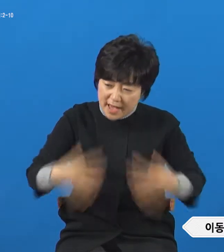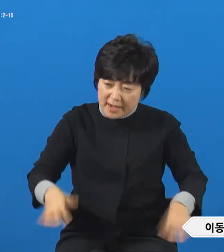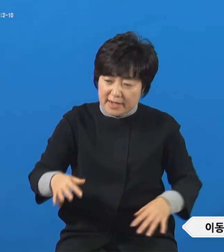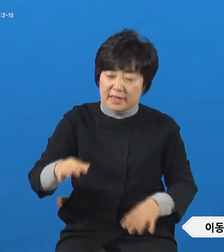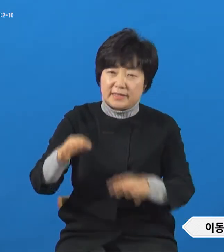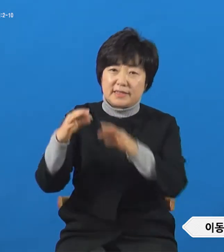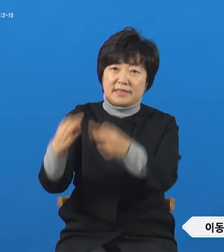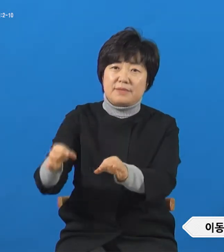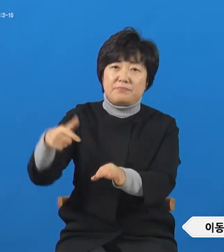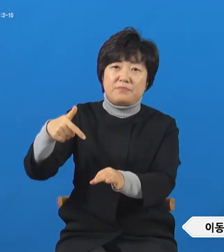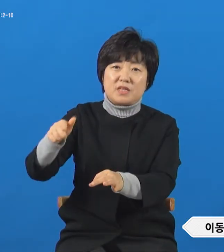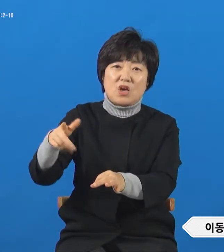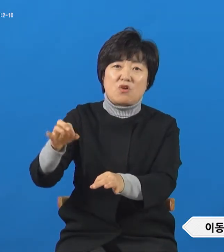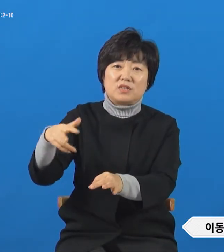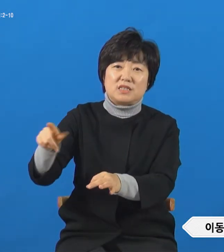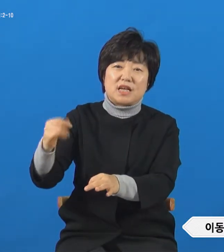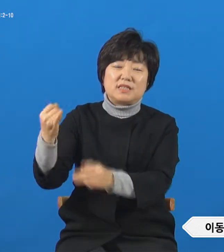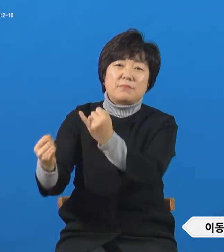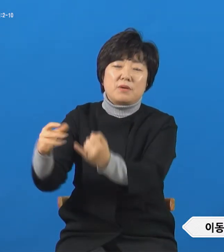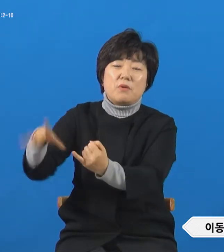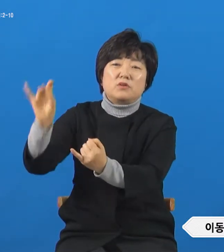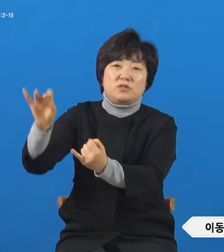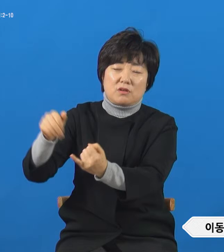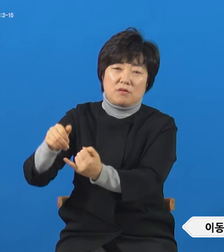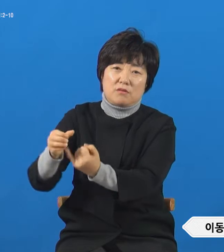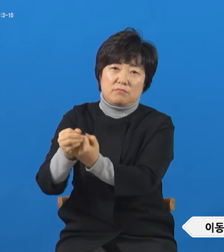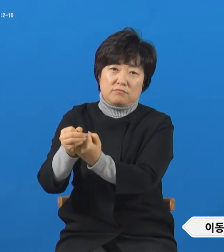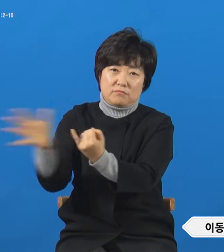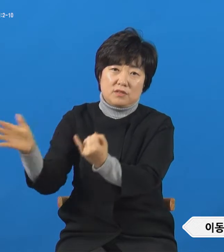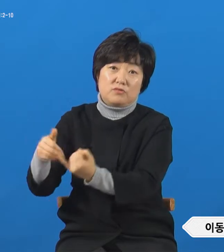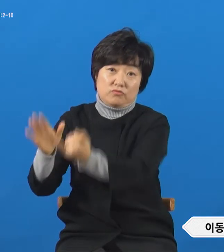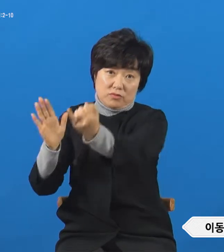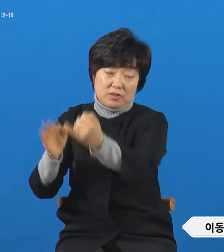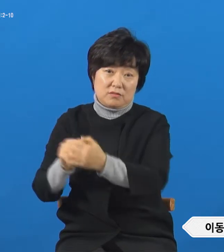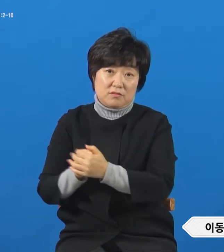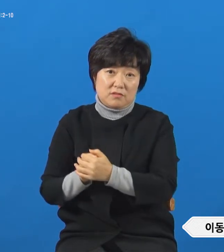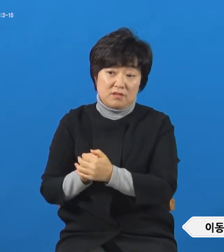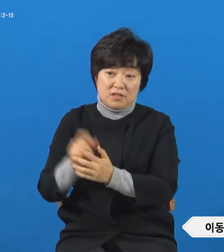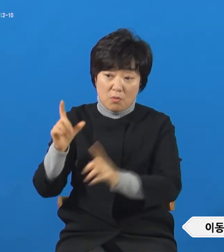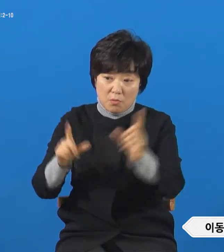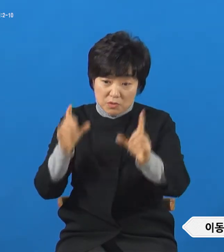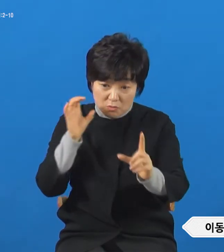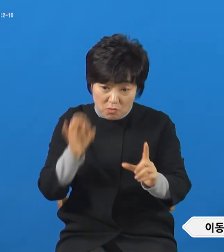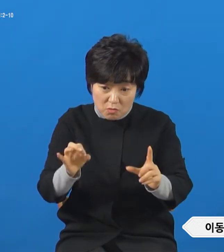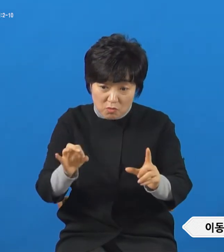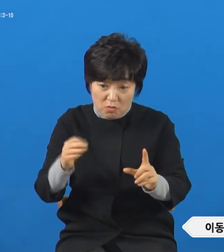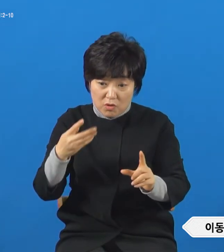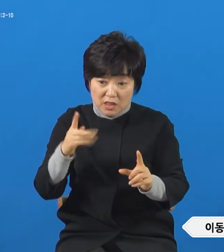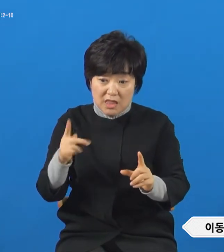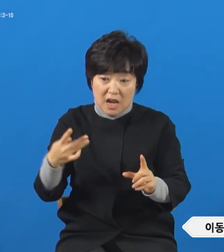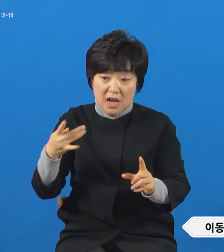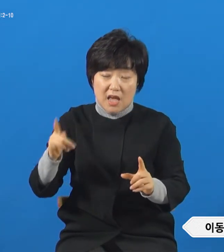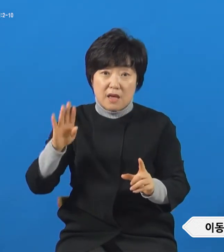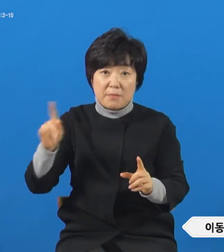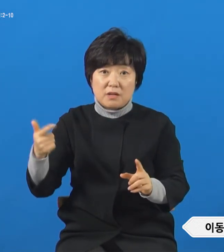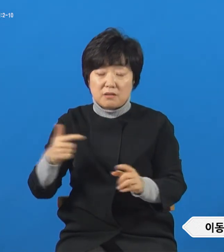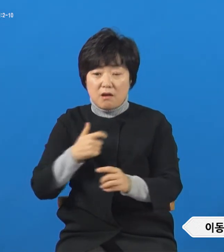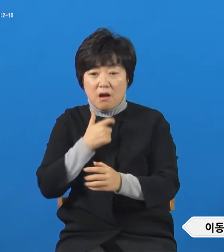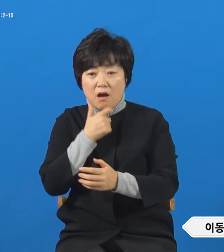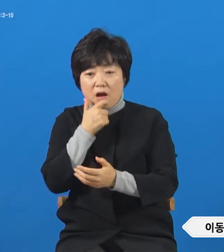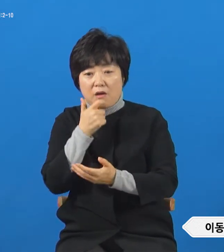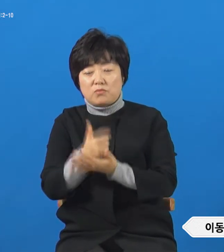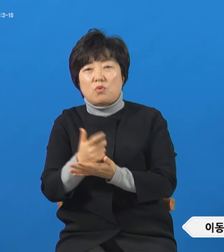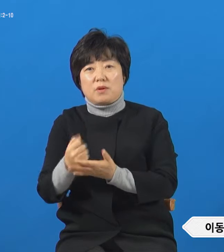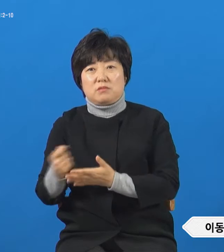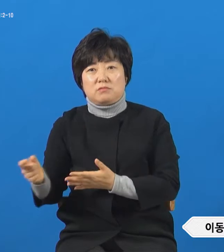몸이 좀 약해 보이는 김경자 자매를 먼저 보내라고. 여러분, 이런 광경을 보면서 탈레반이 감동을 받았다고 합니다.